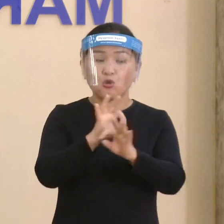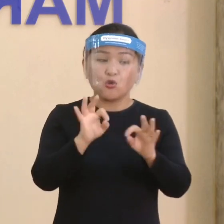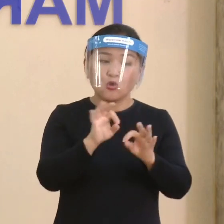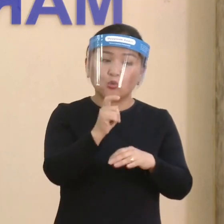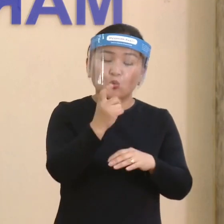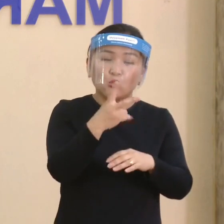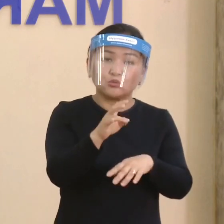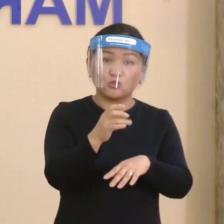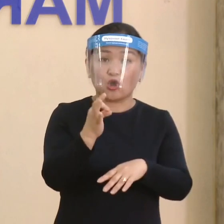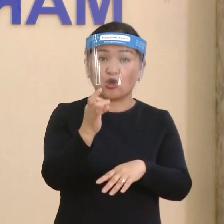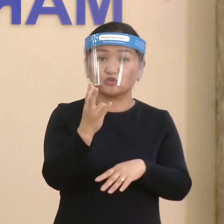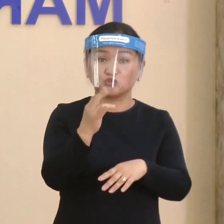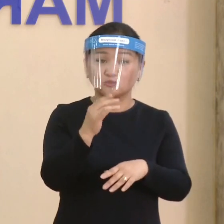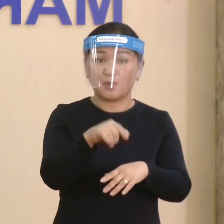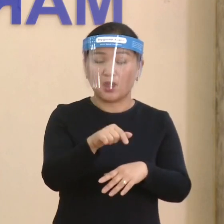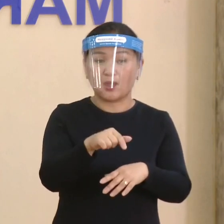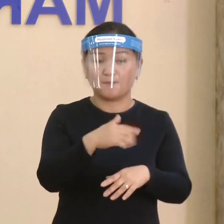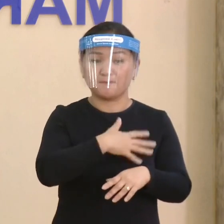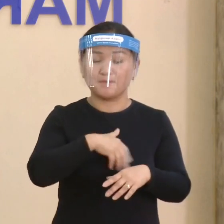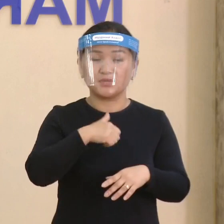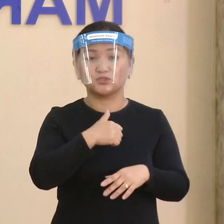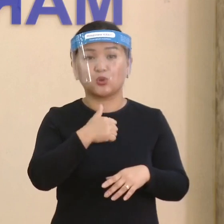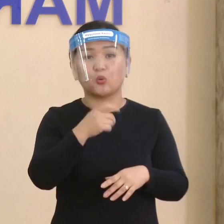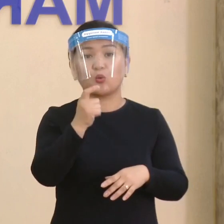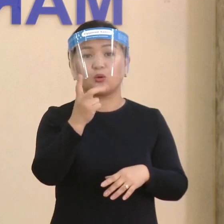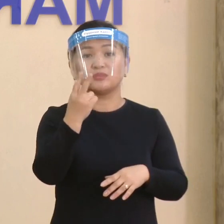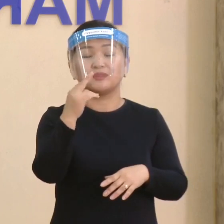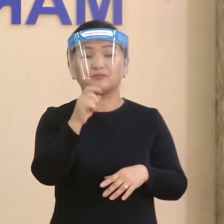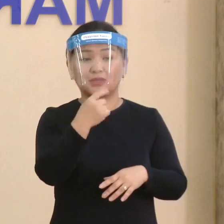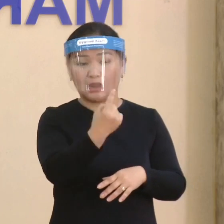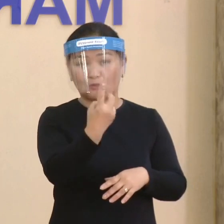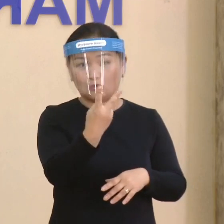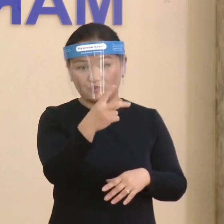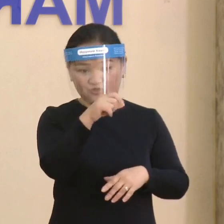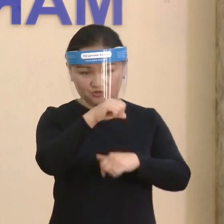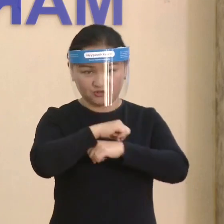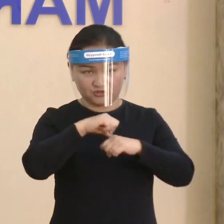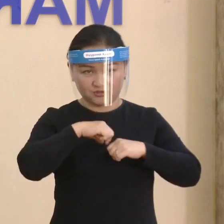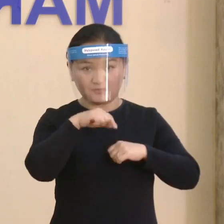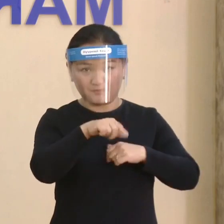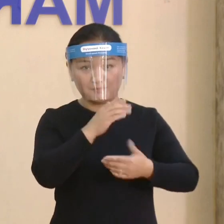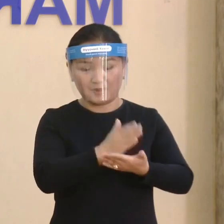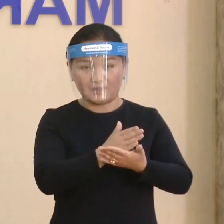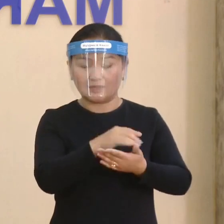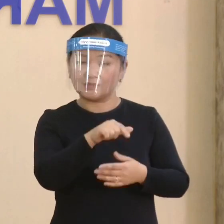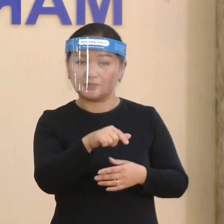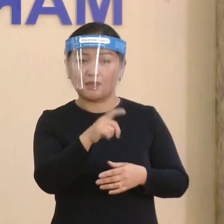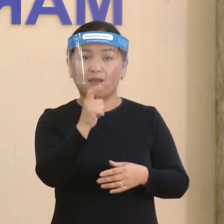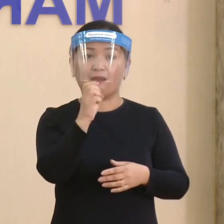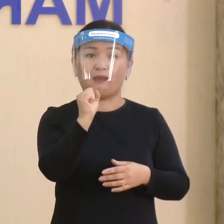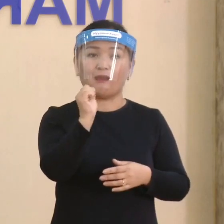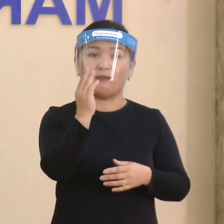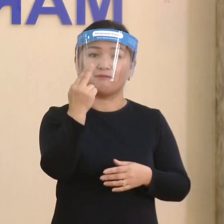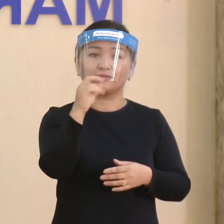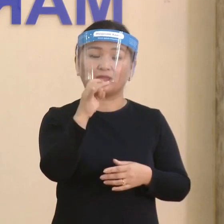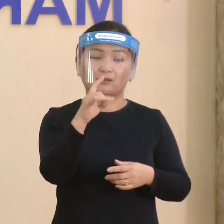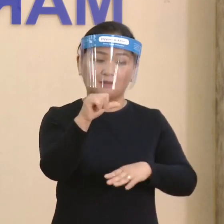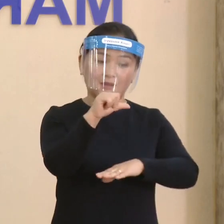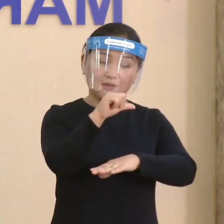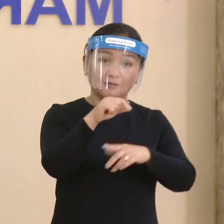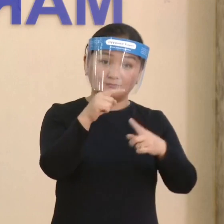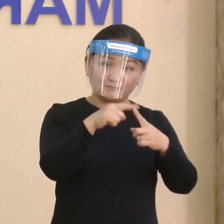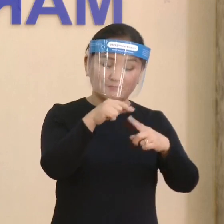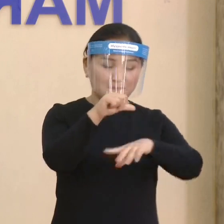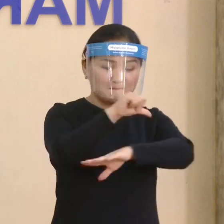гэсэн онштой биеийн байдал нь хүнд гэсэн 12 иргэн энд бол байна. Ихэвчлэн хавдар, мэс заслын